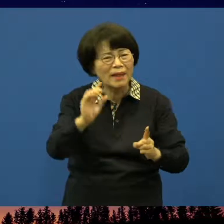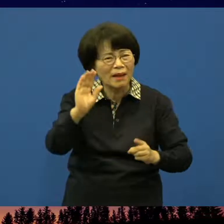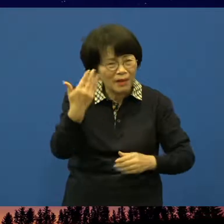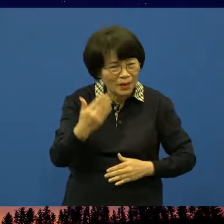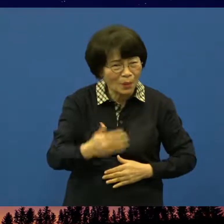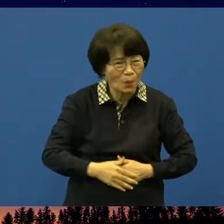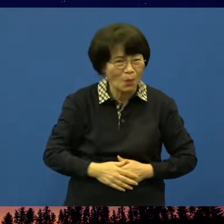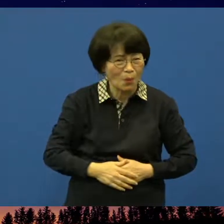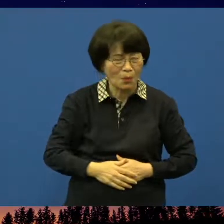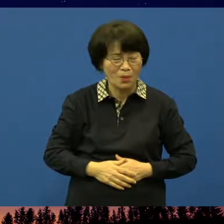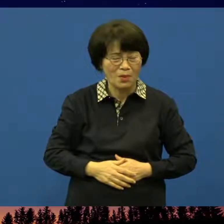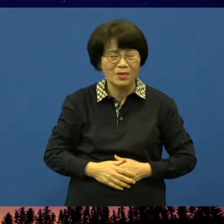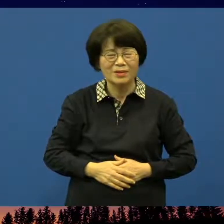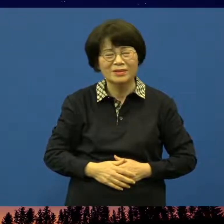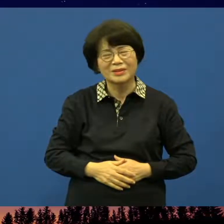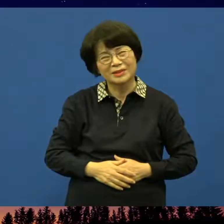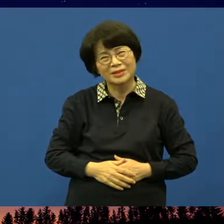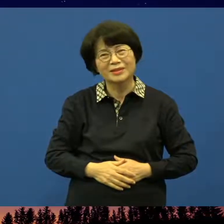회개하고.